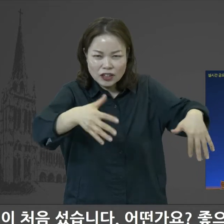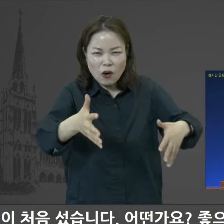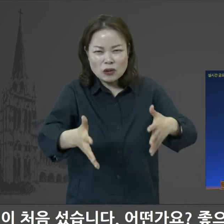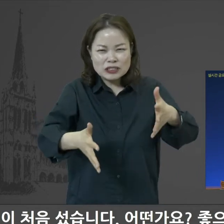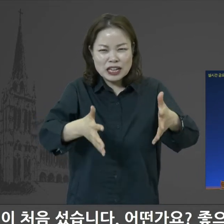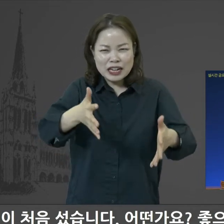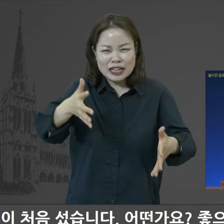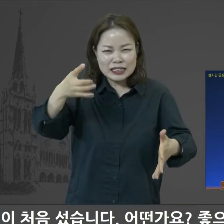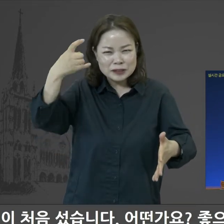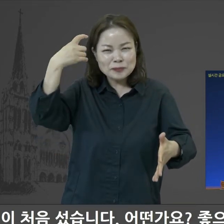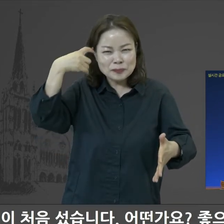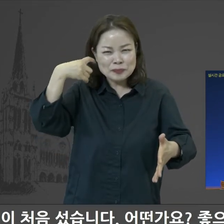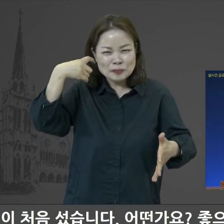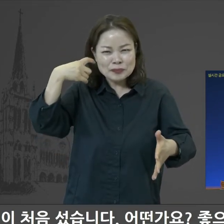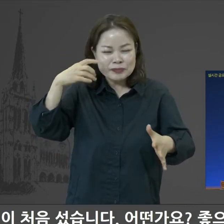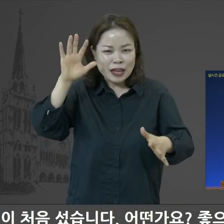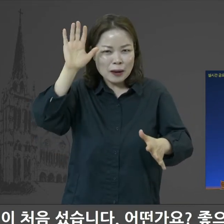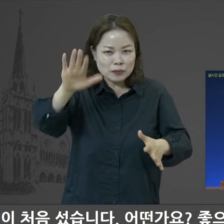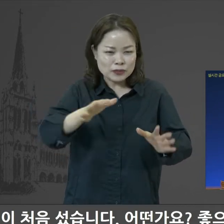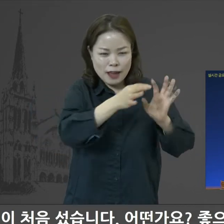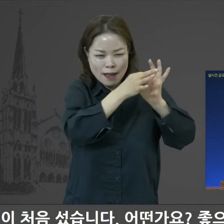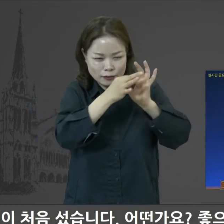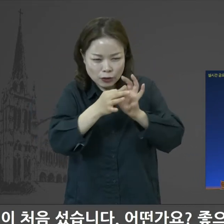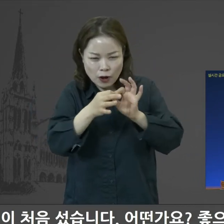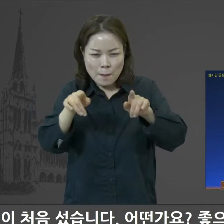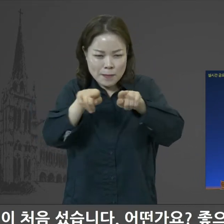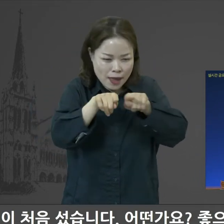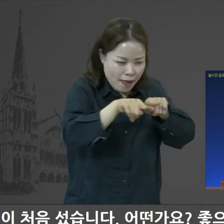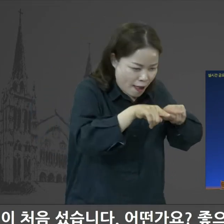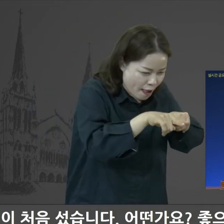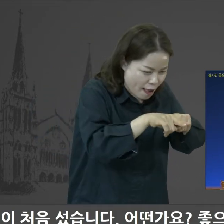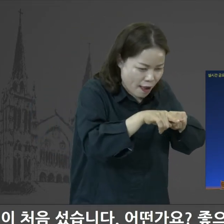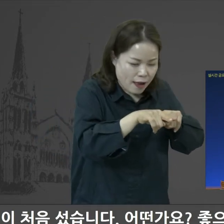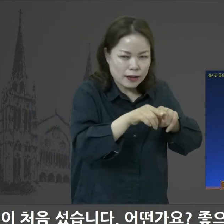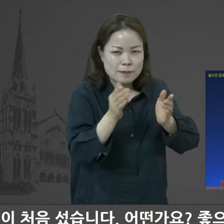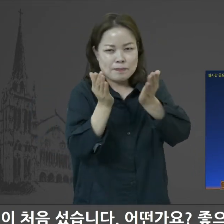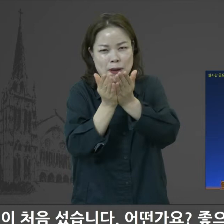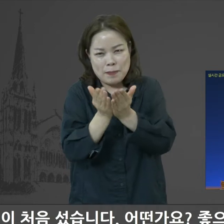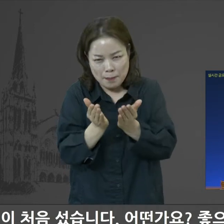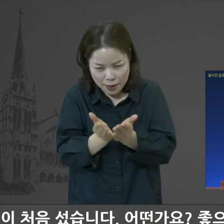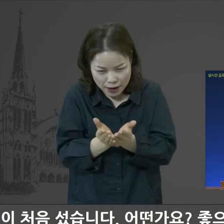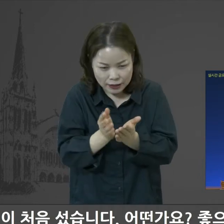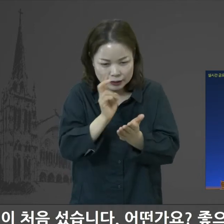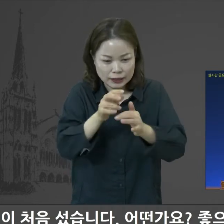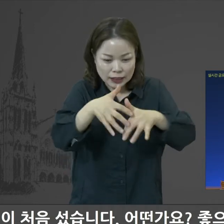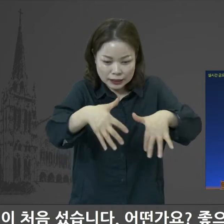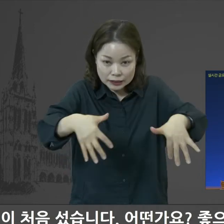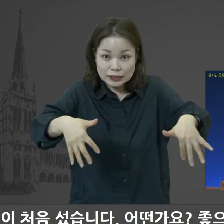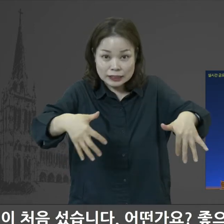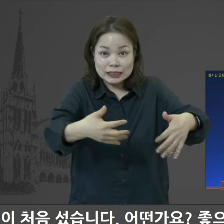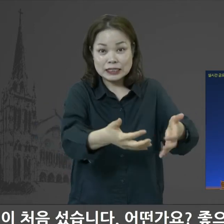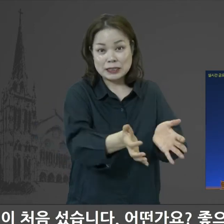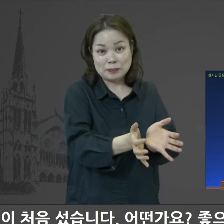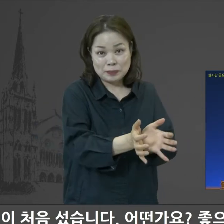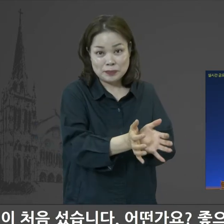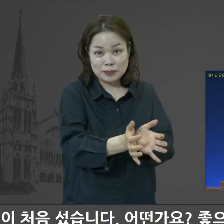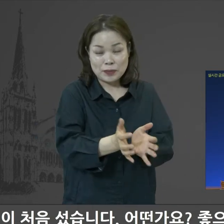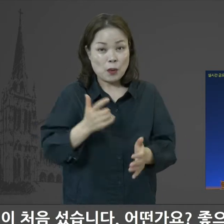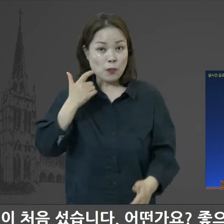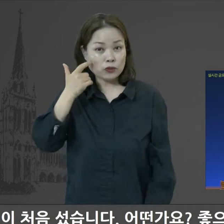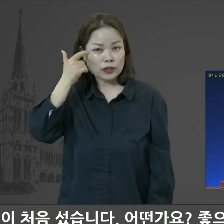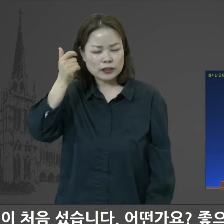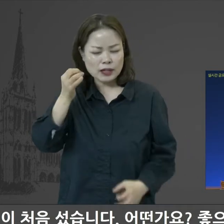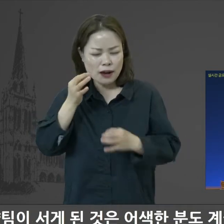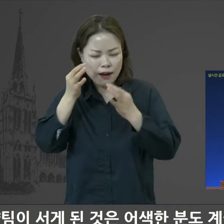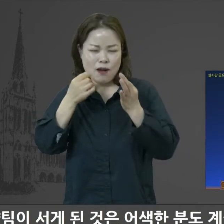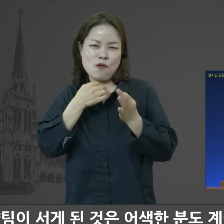모르지만 이제 점점 우리들하고 호흡이 맞아지는데, 이 찬양팀이 서면서 찬양팀과 또 제가 간절히